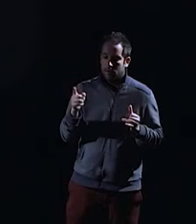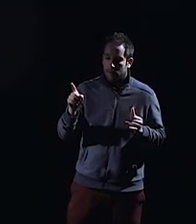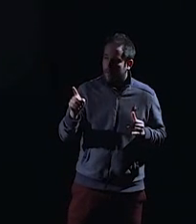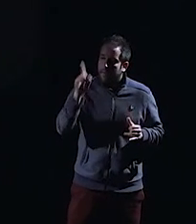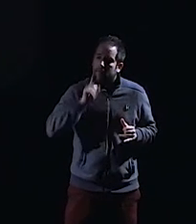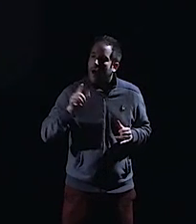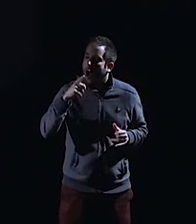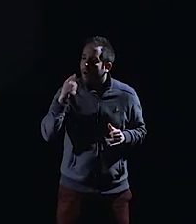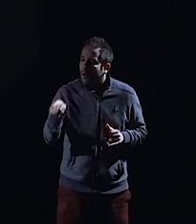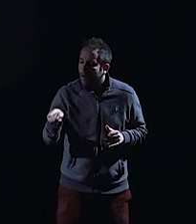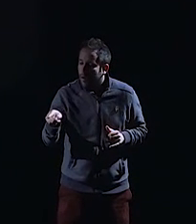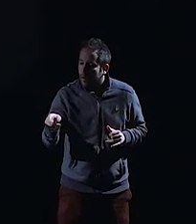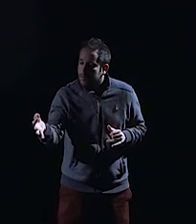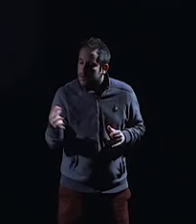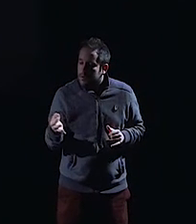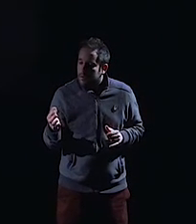passe son temps à faire...